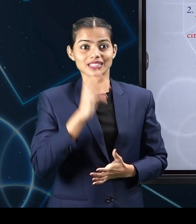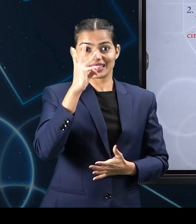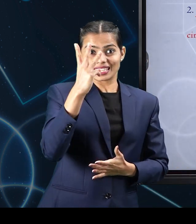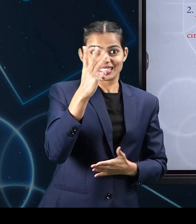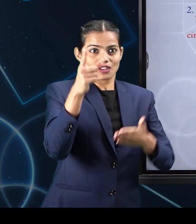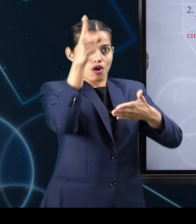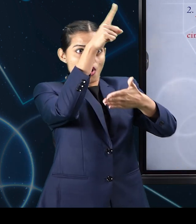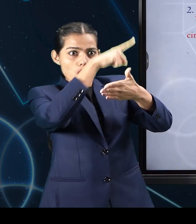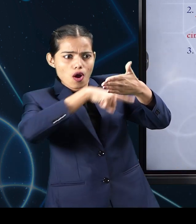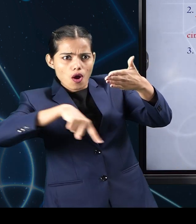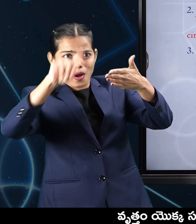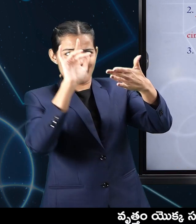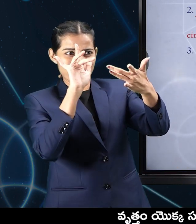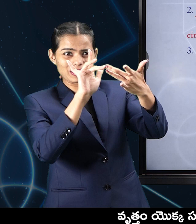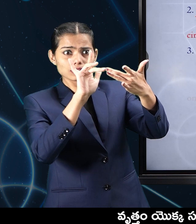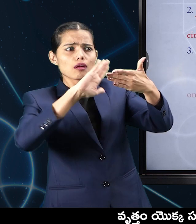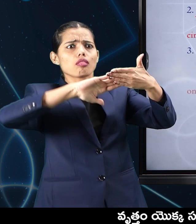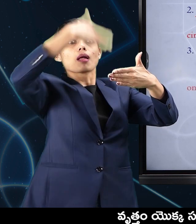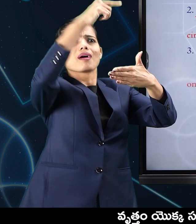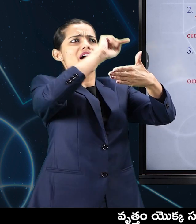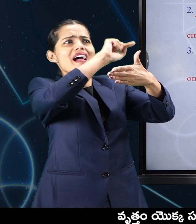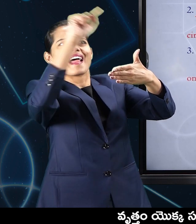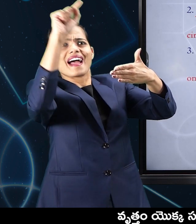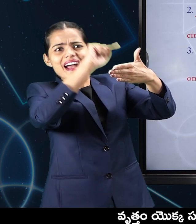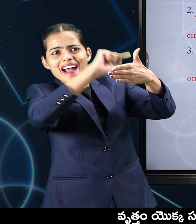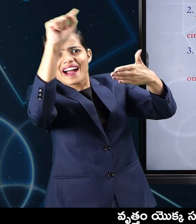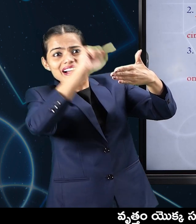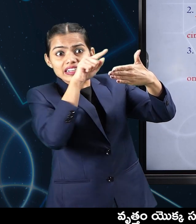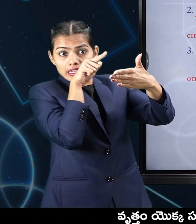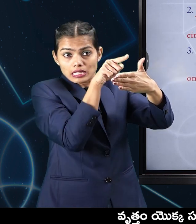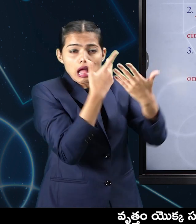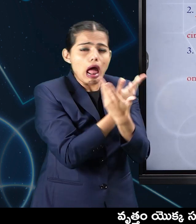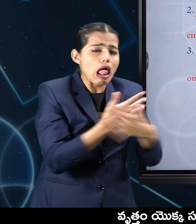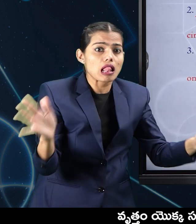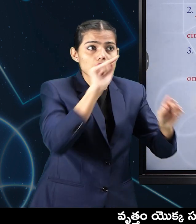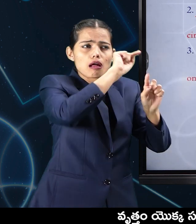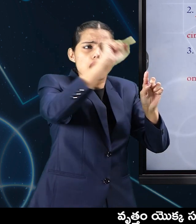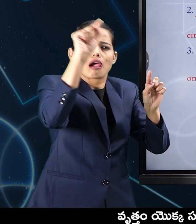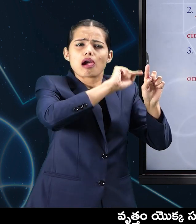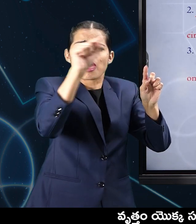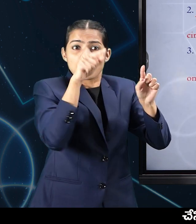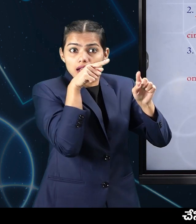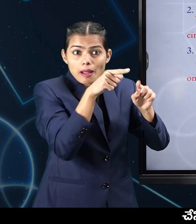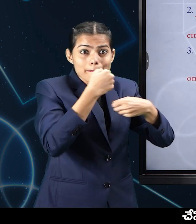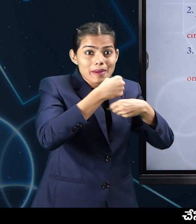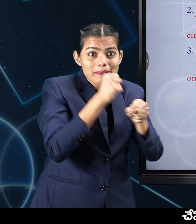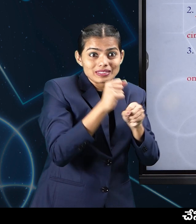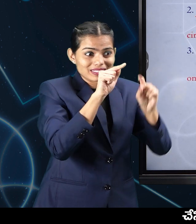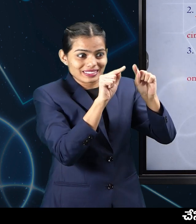మూడు తీగ. వృత్తం యొక్క సరిహద్దులో ఏదైనా రెండు బిందువులను కలపడం ద్వారా చేసిన ఏదైనా